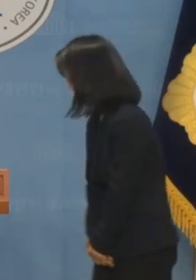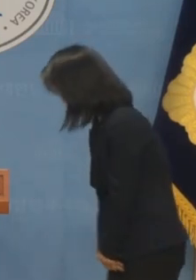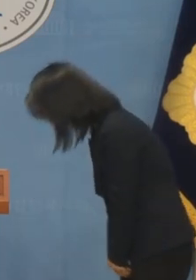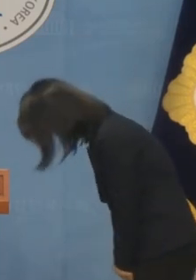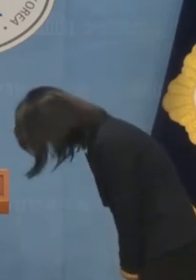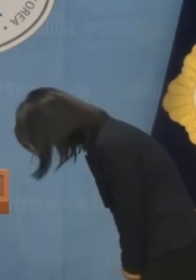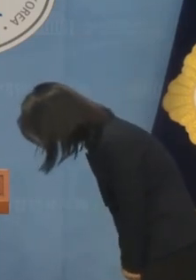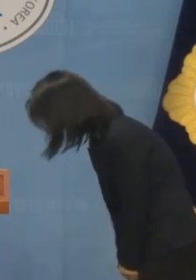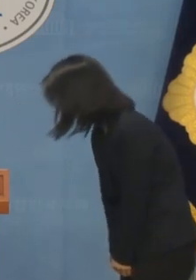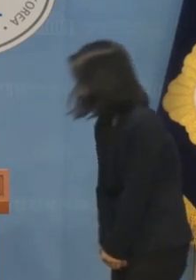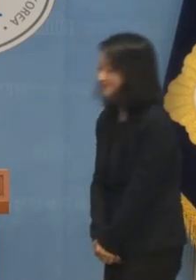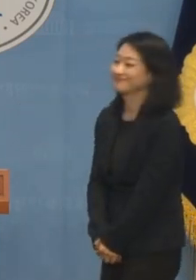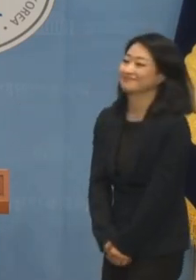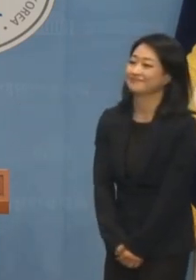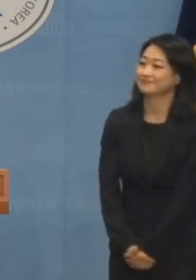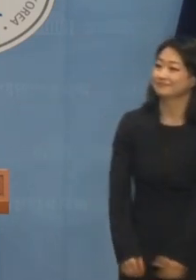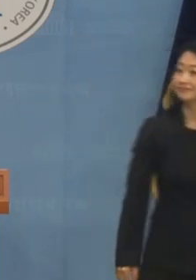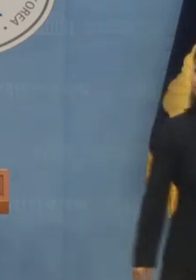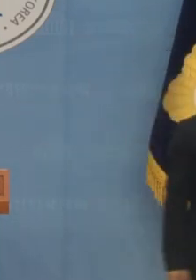감사합니다